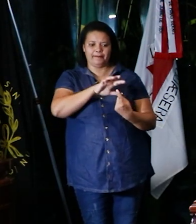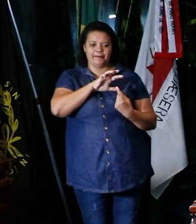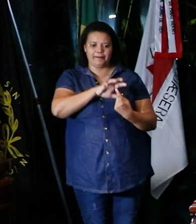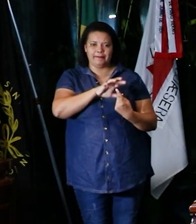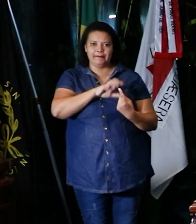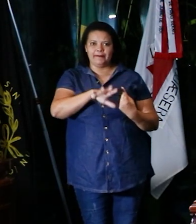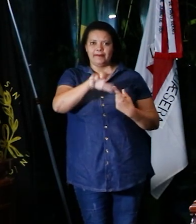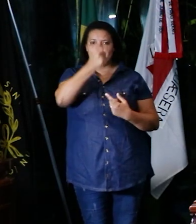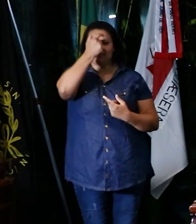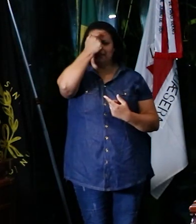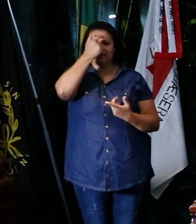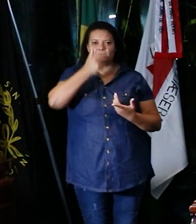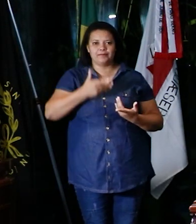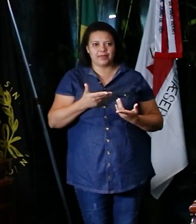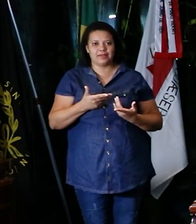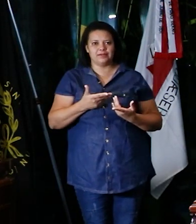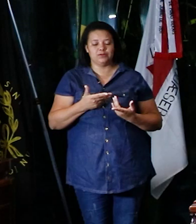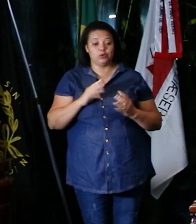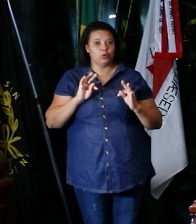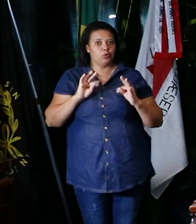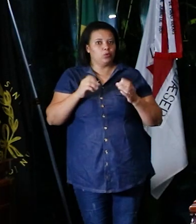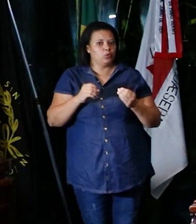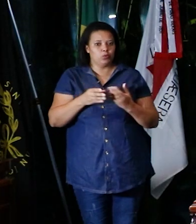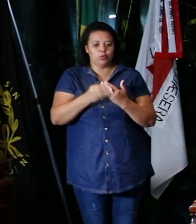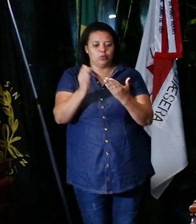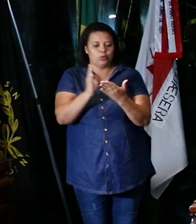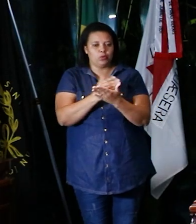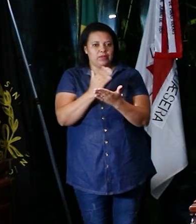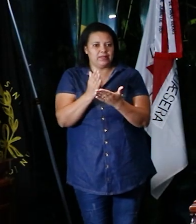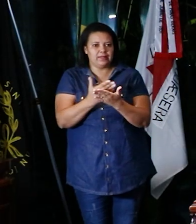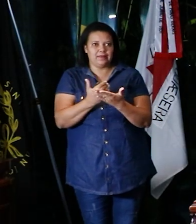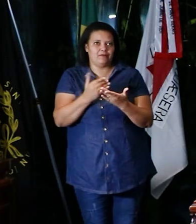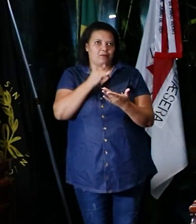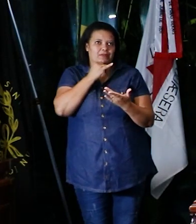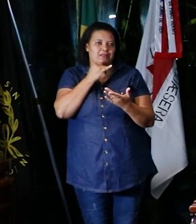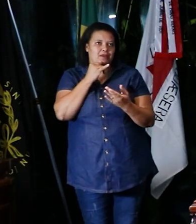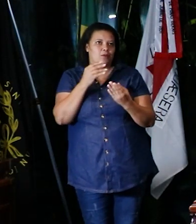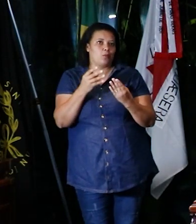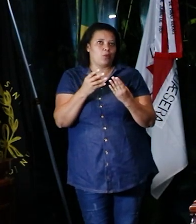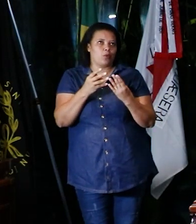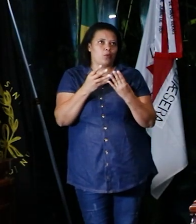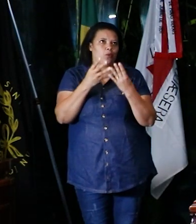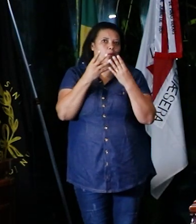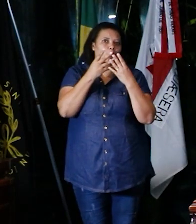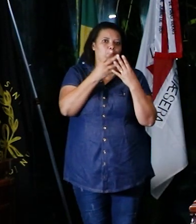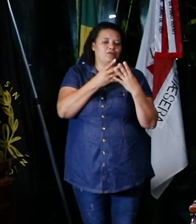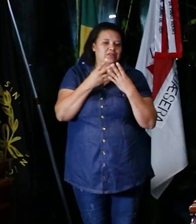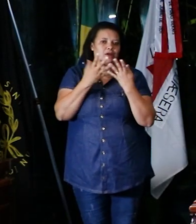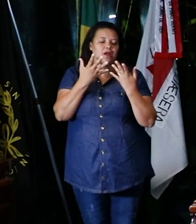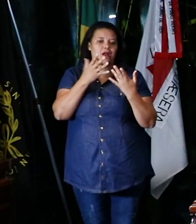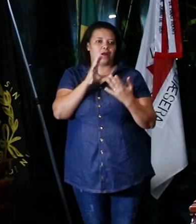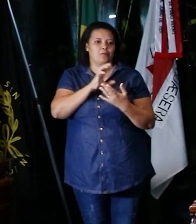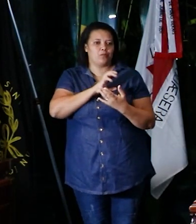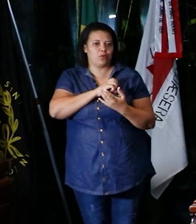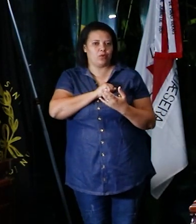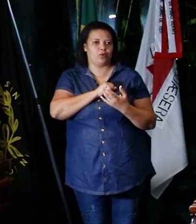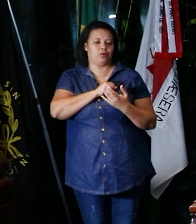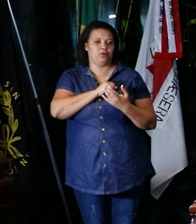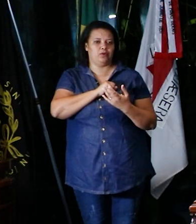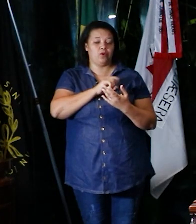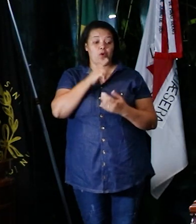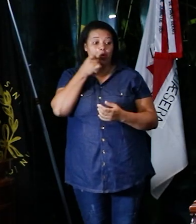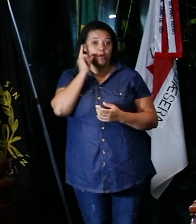pensamento. Nem todo livro representa uma confissão de amor. Ainda ontem você